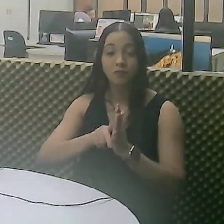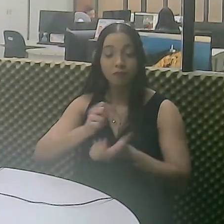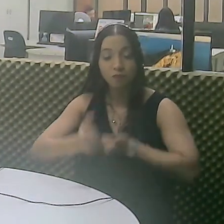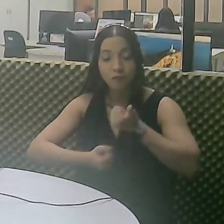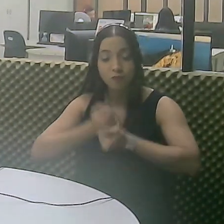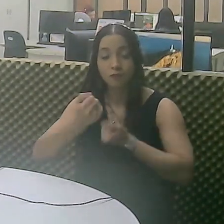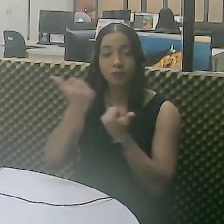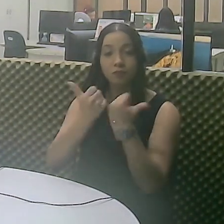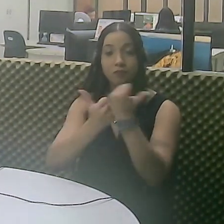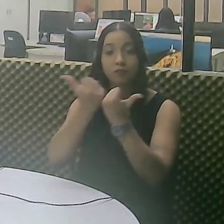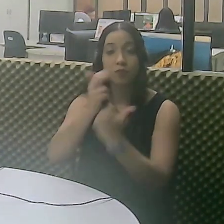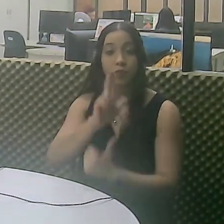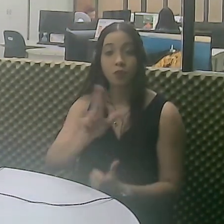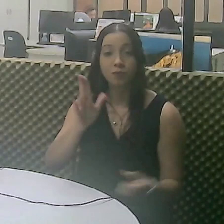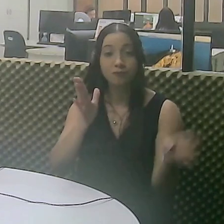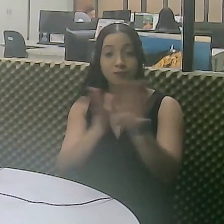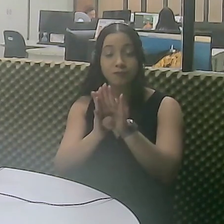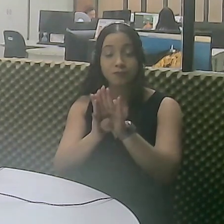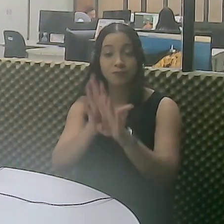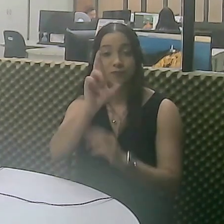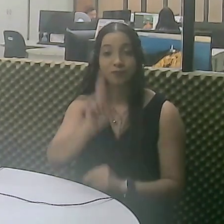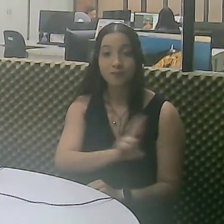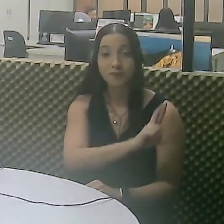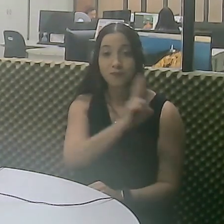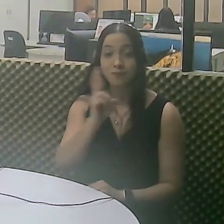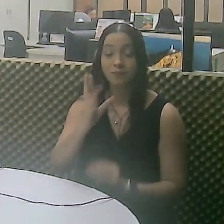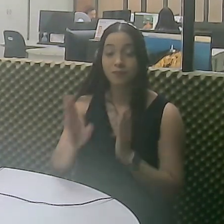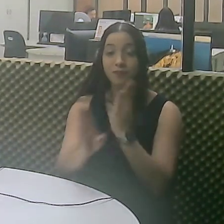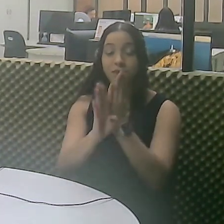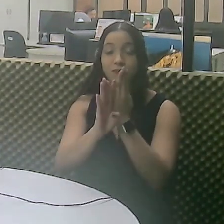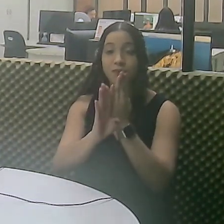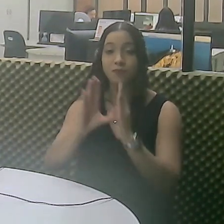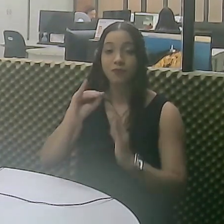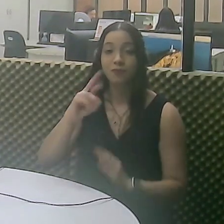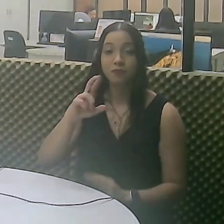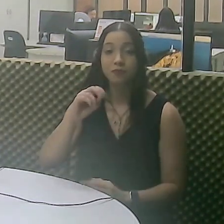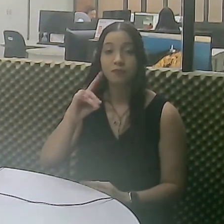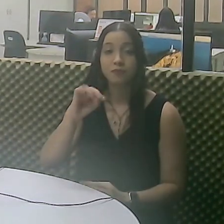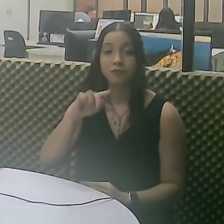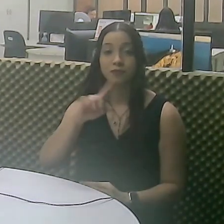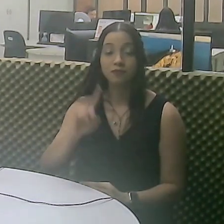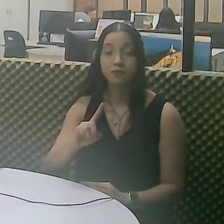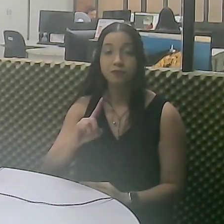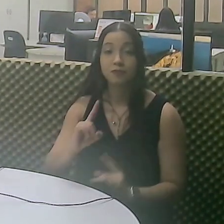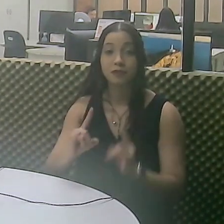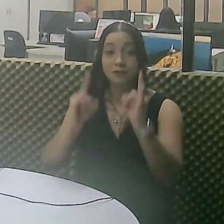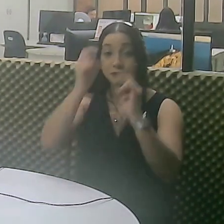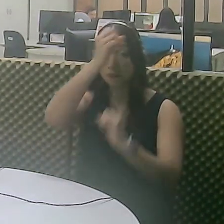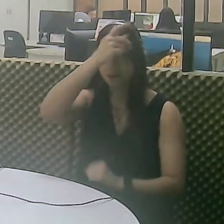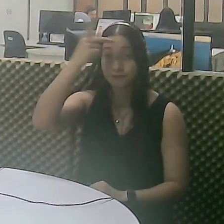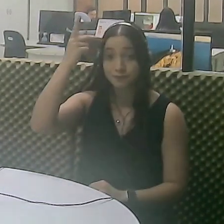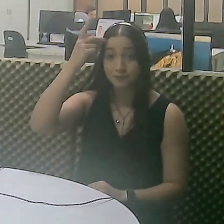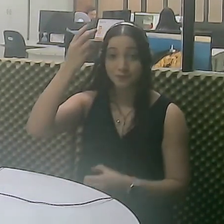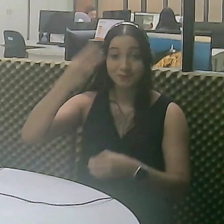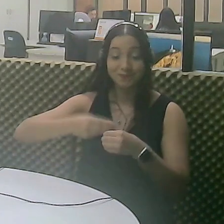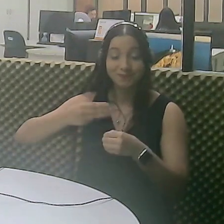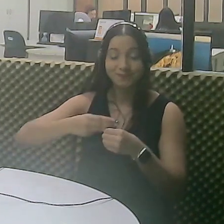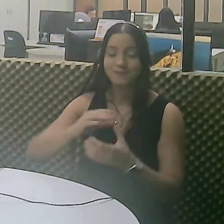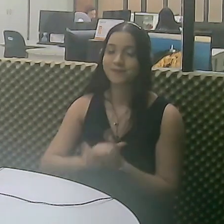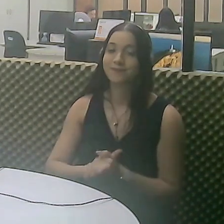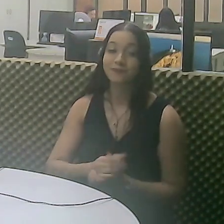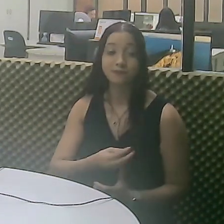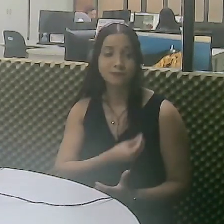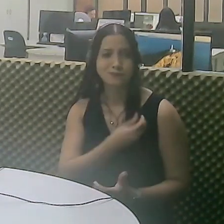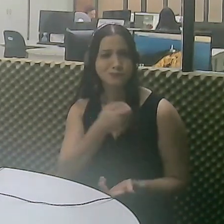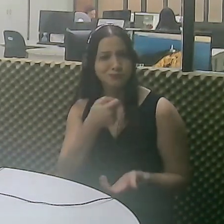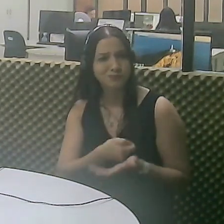de Revezamento Uberlândia-Romaria. O encontro acontece no Auditório Cícero Diniz, no Centro Administrativo Municipal, com